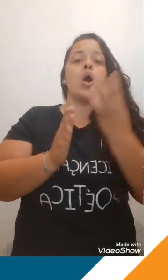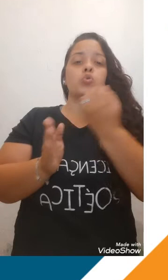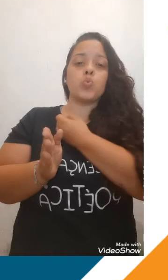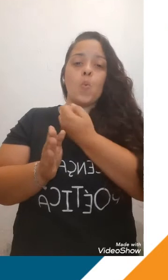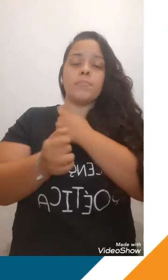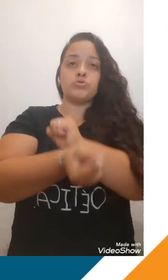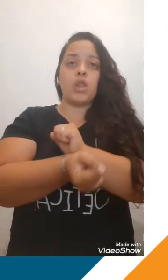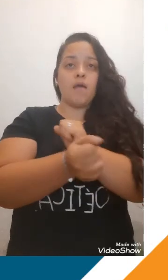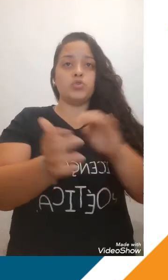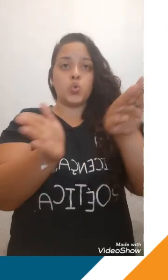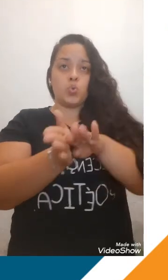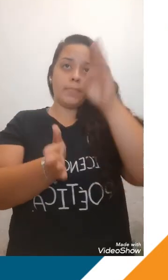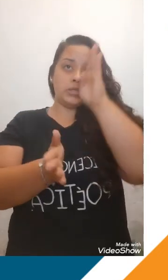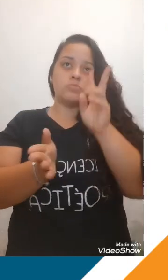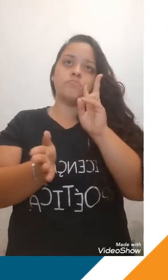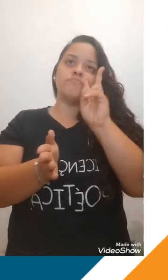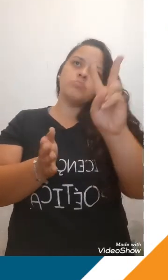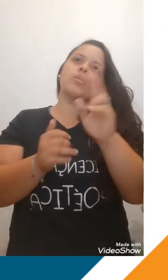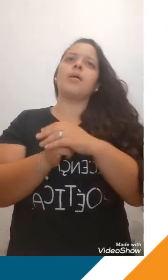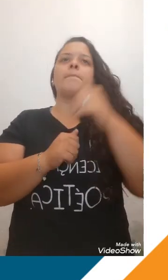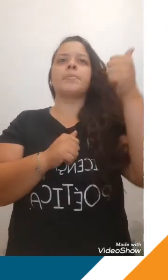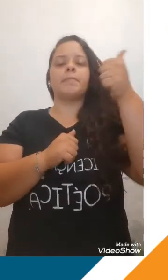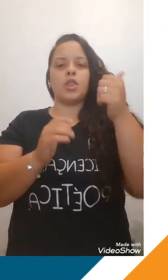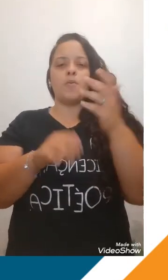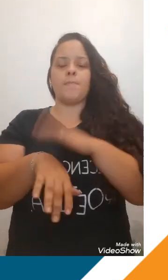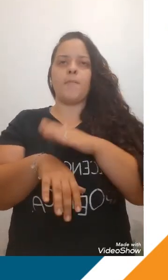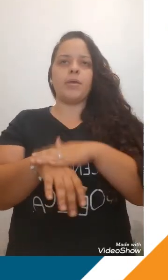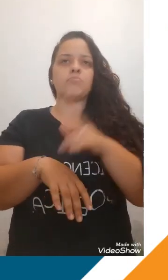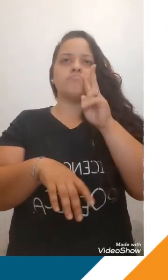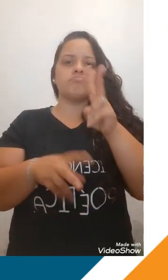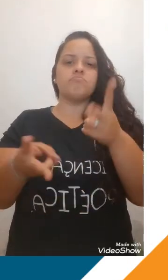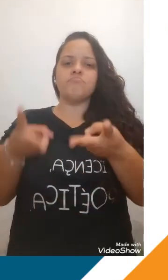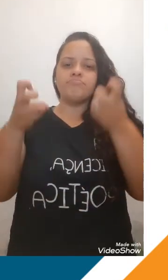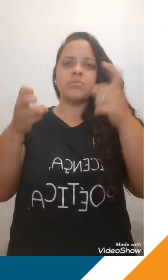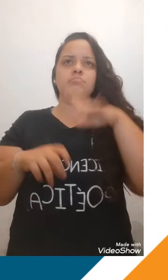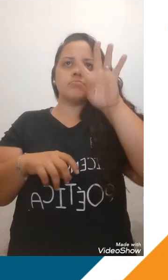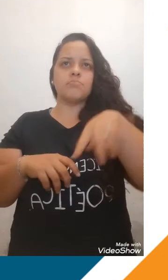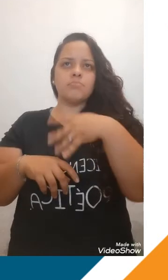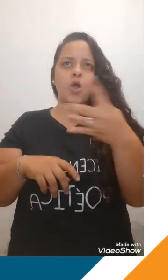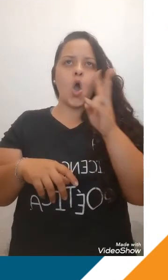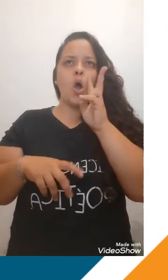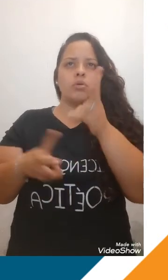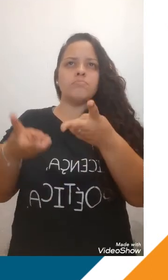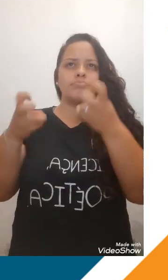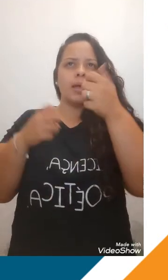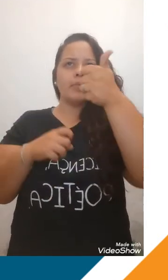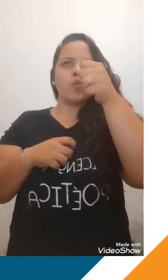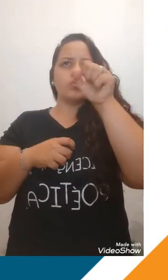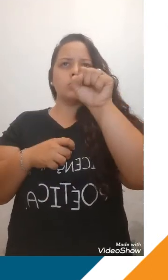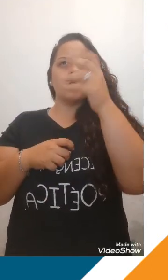Brasil. Reparem, né, que em primeiro momento é importante você interpretar essa tabela e que de 1845